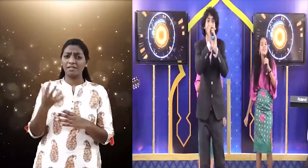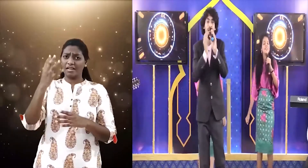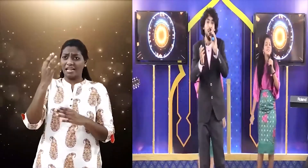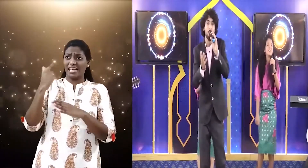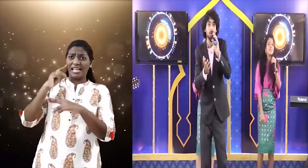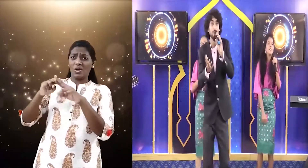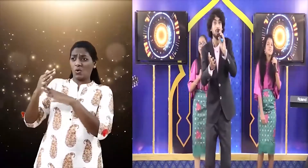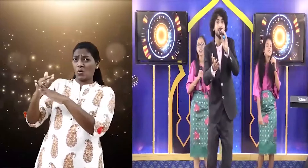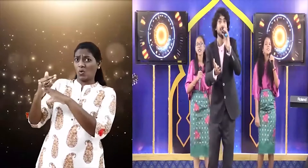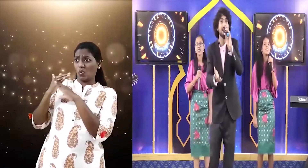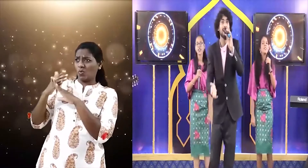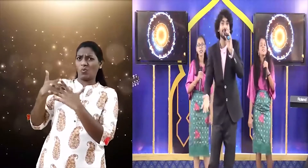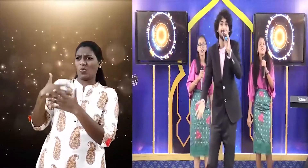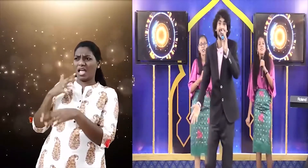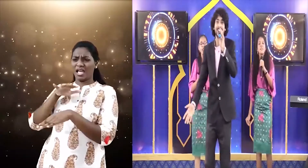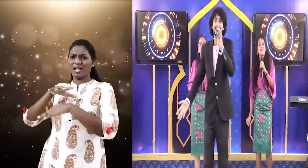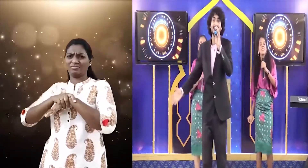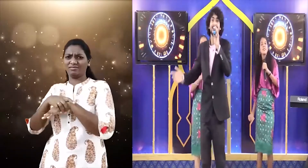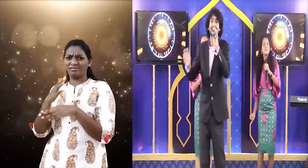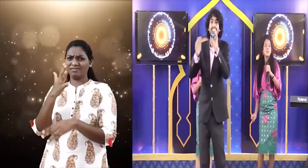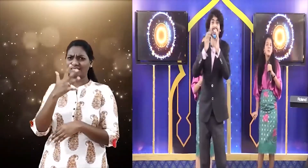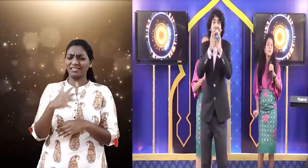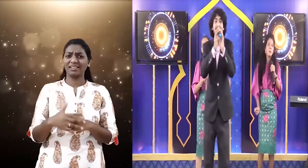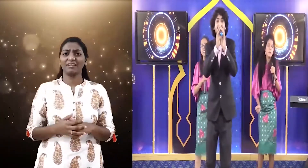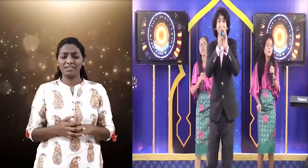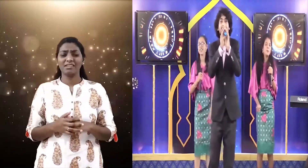नहीं, प्रभु के हाथ लगना